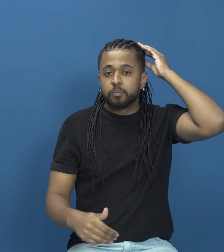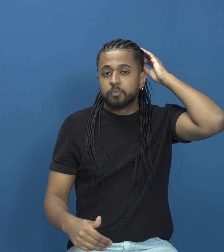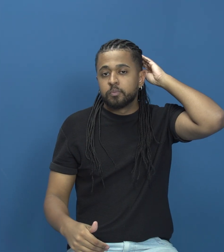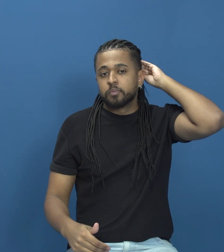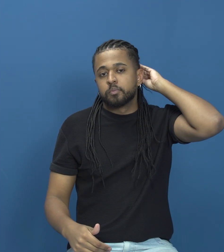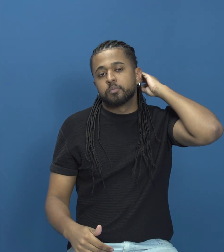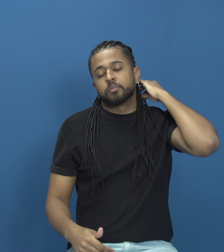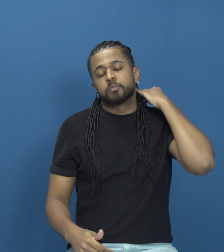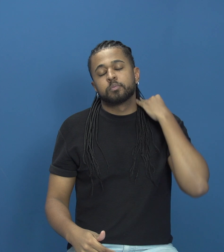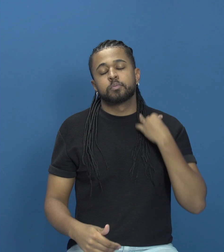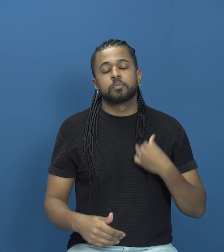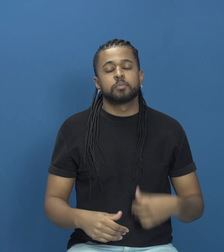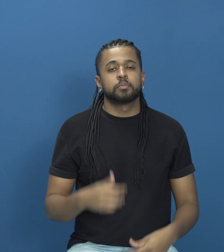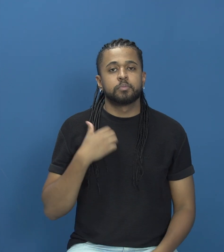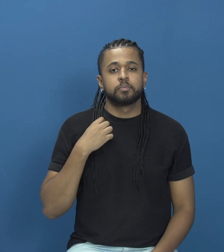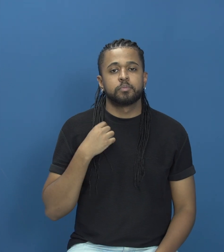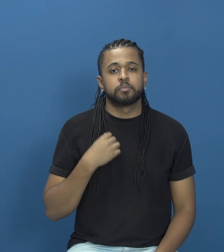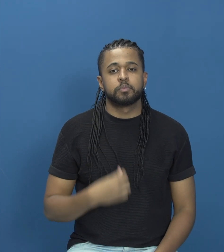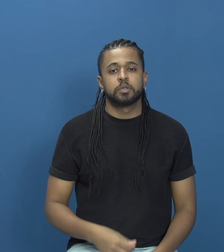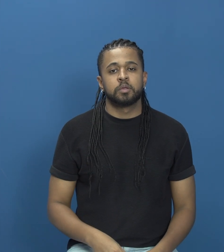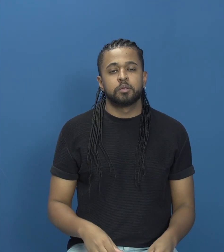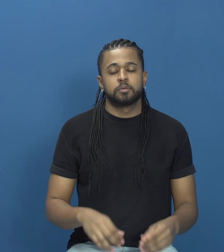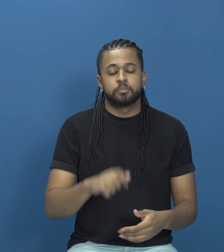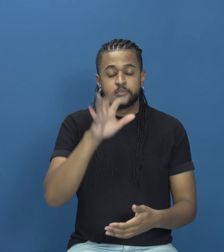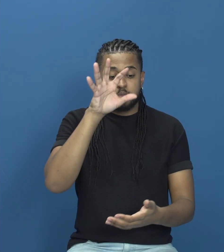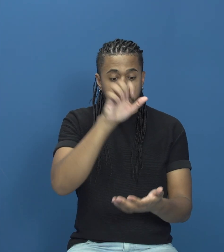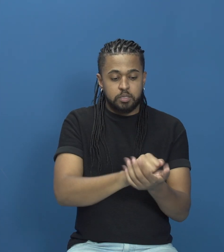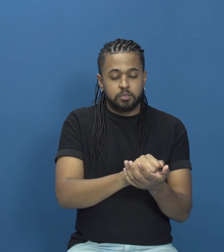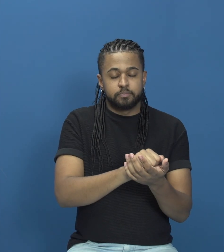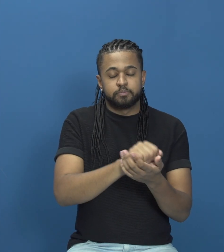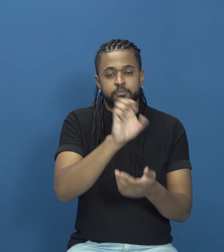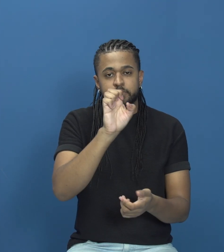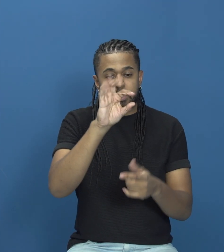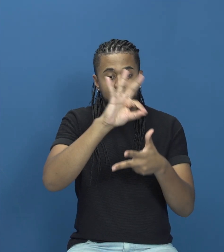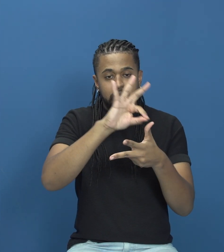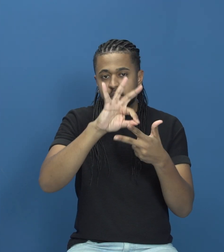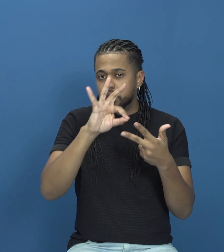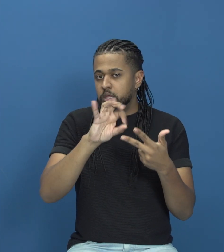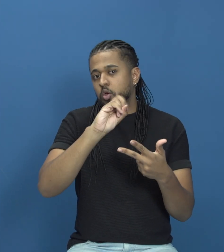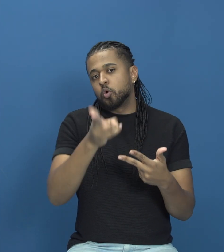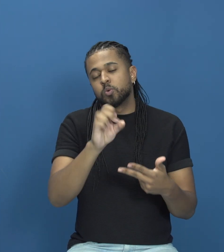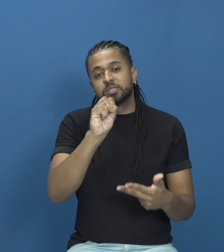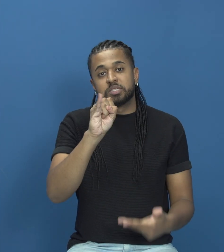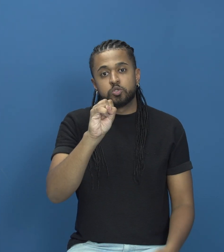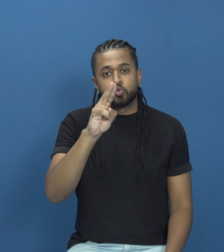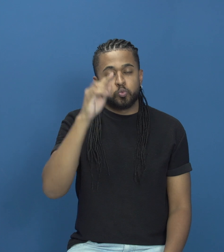parênteses, correio eletrônico, fecha parênteses, cadastrado na plataforma do Enem e ou